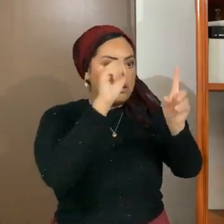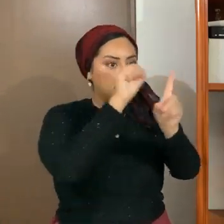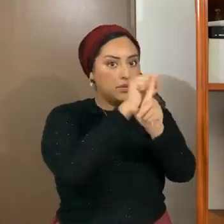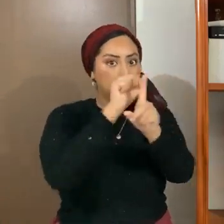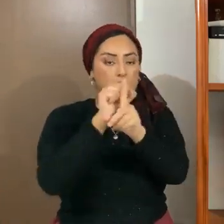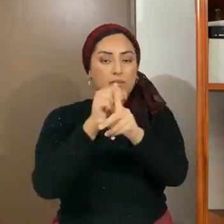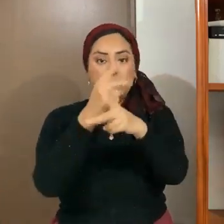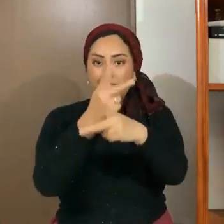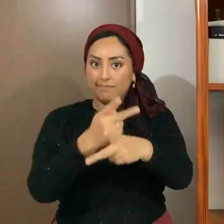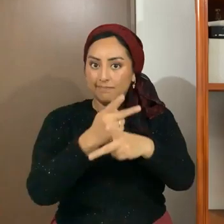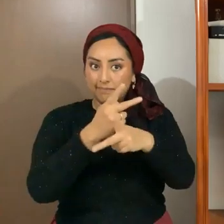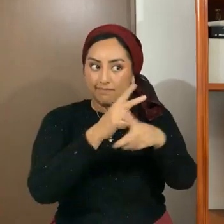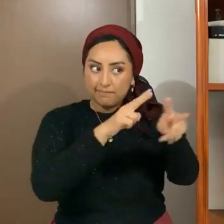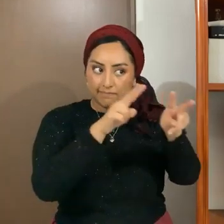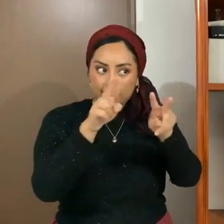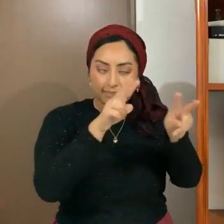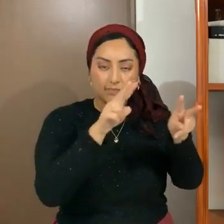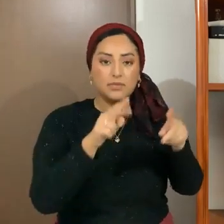amado Aj, amada Jod.